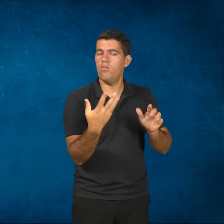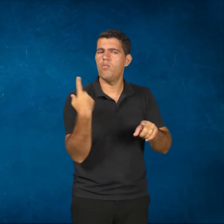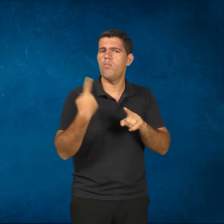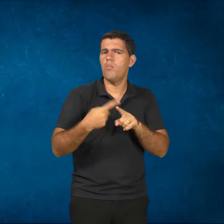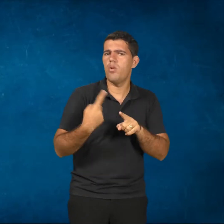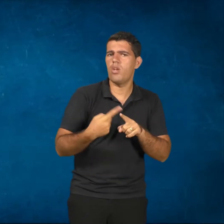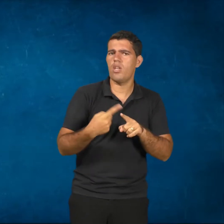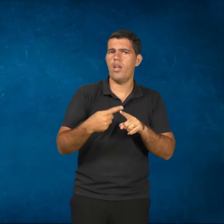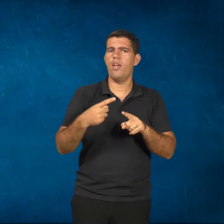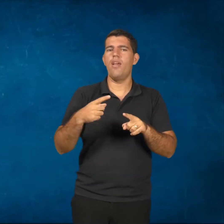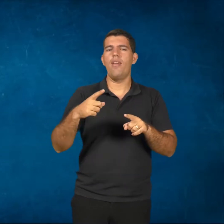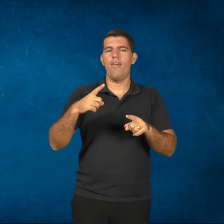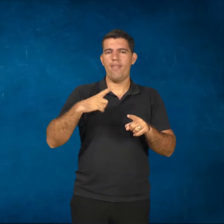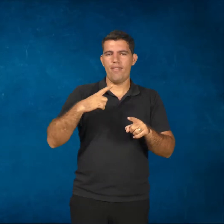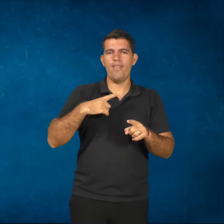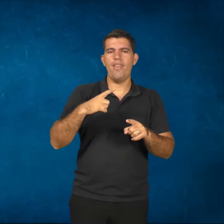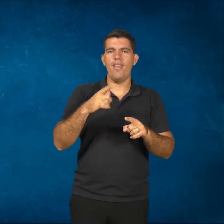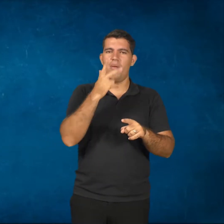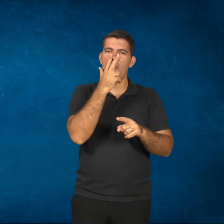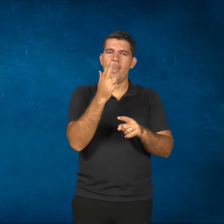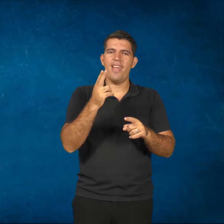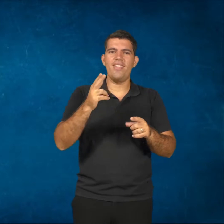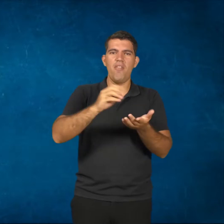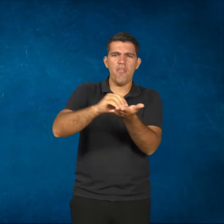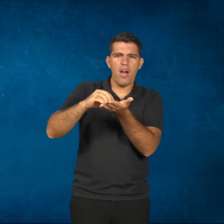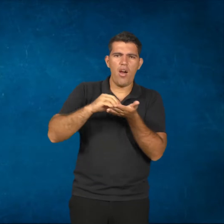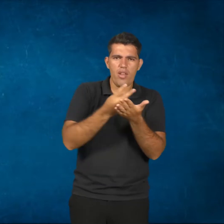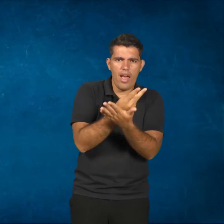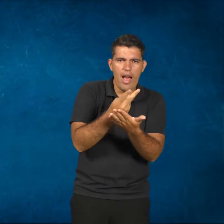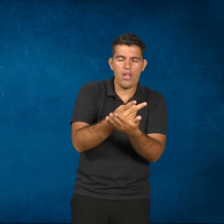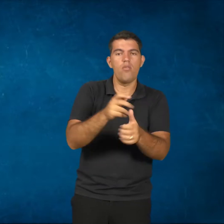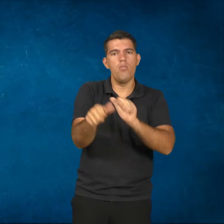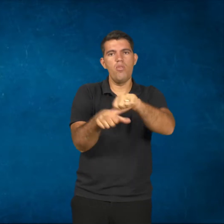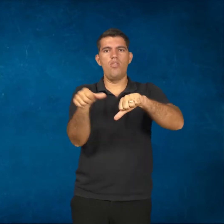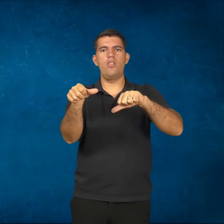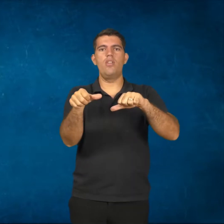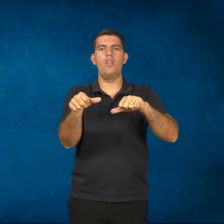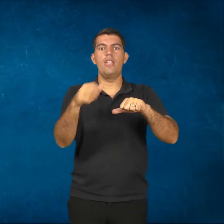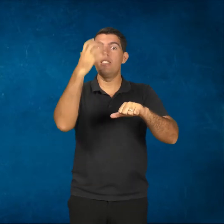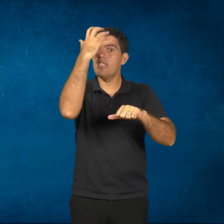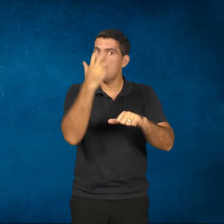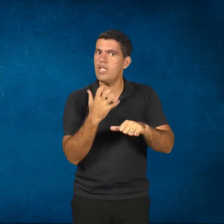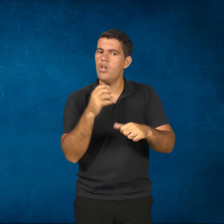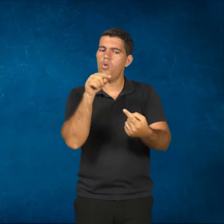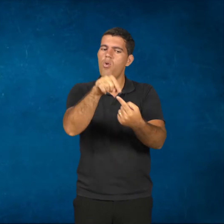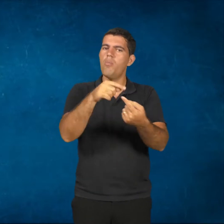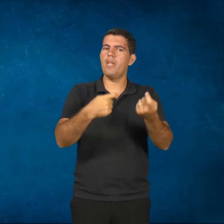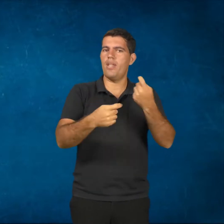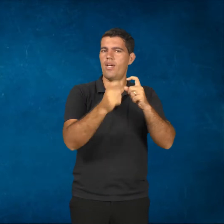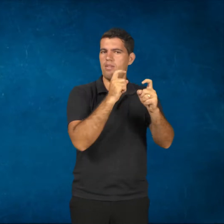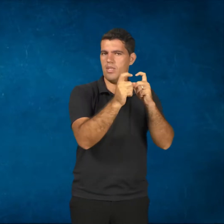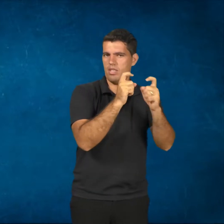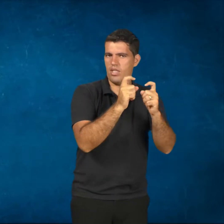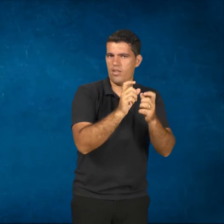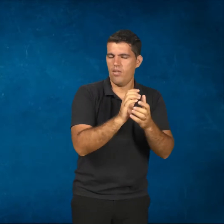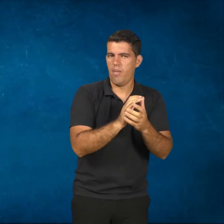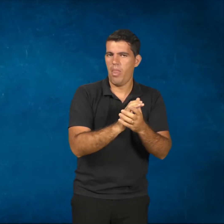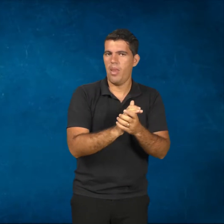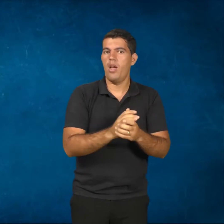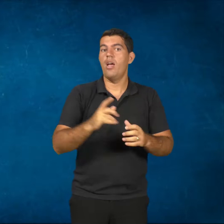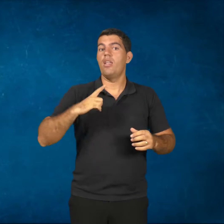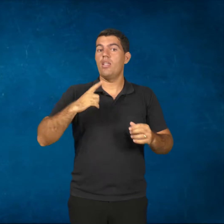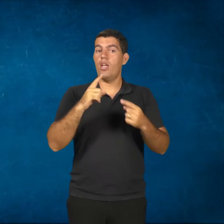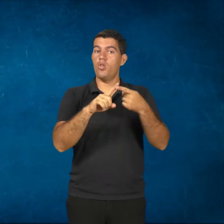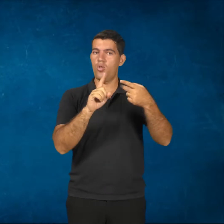porque ele corrige dois equívocos seríssimos que existem normalmente sempre que se fala em administração. Esses